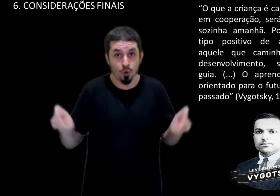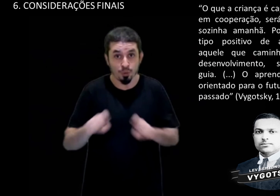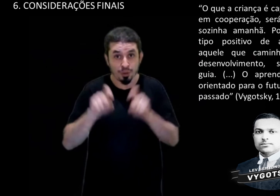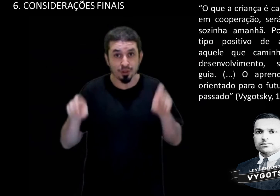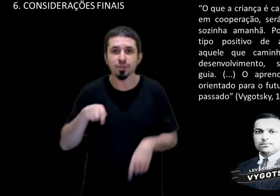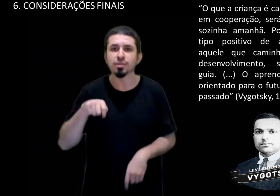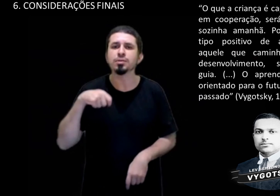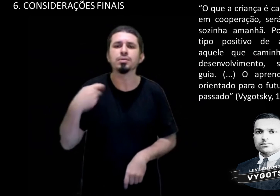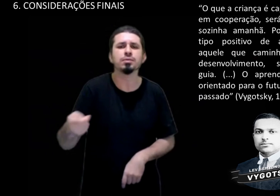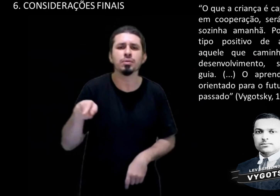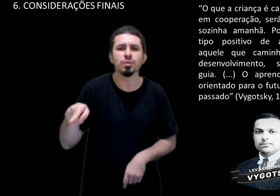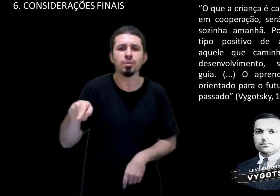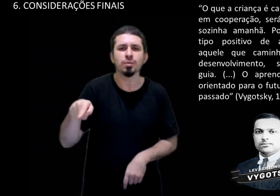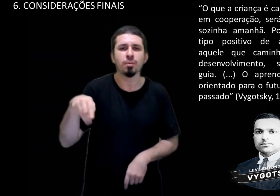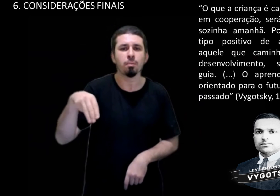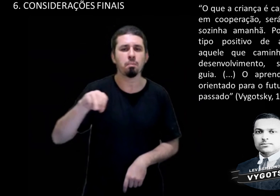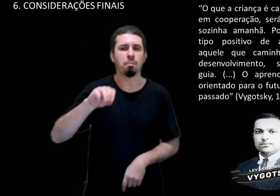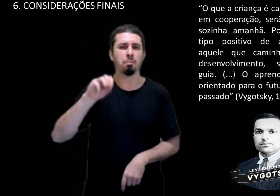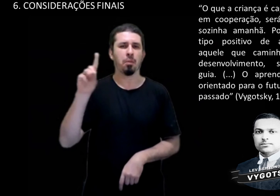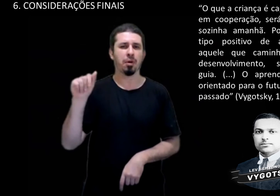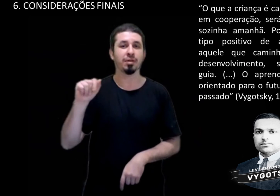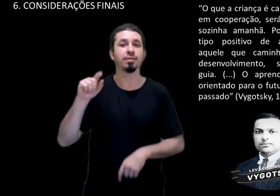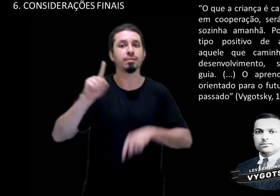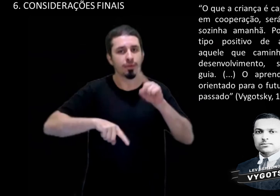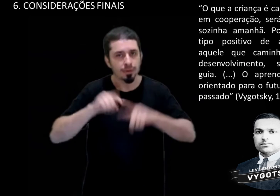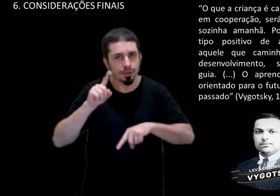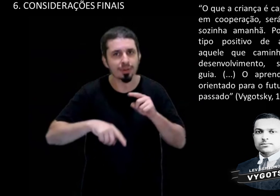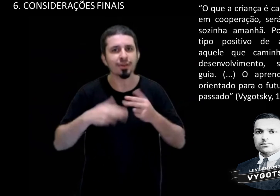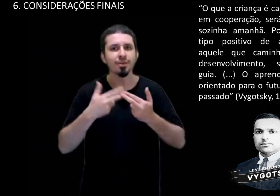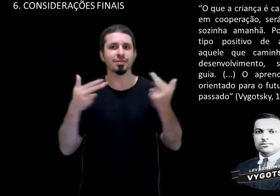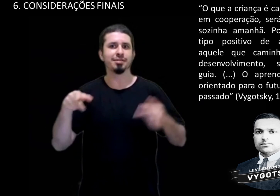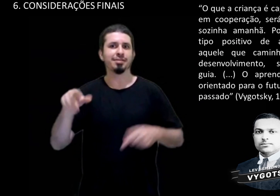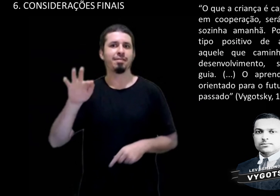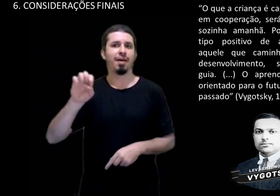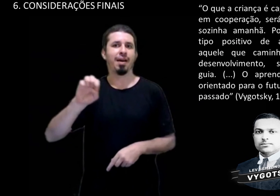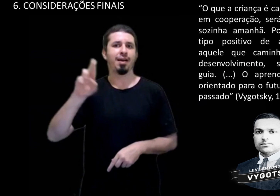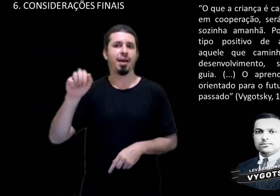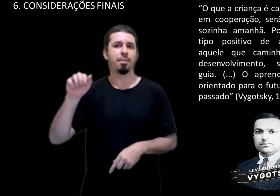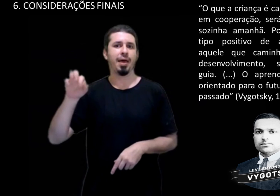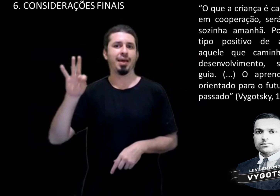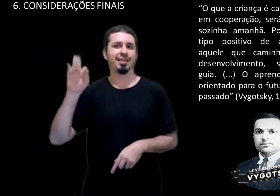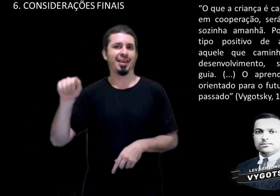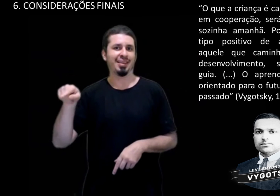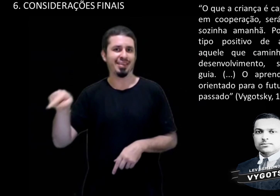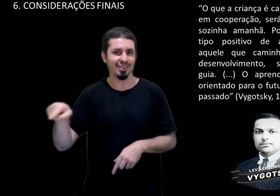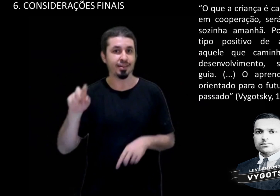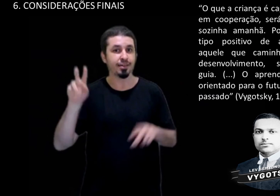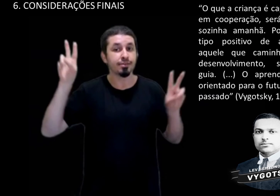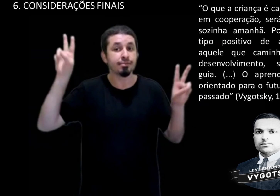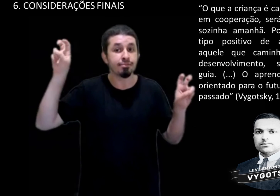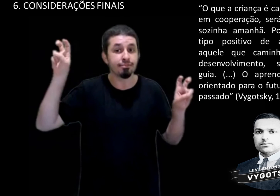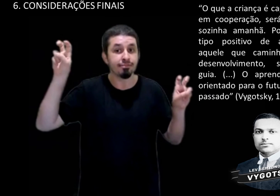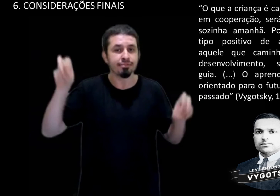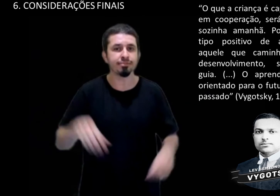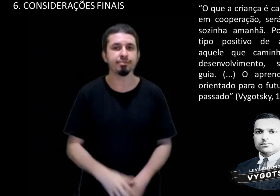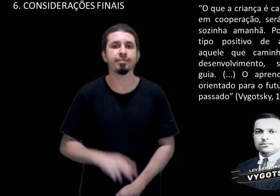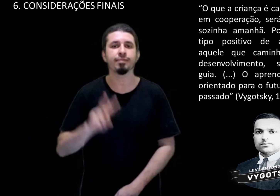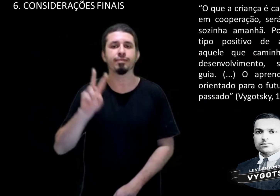possui. Neste contexto, o computador não pode ser visto como um modismo, mas como uma ferramenta que poderá contribuir